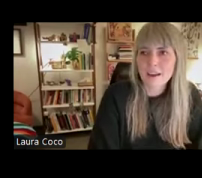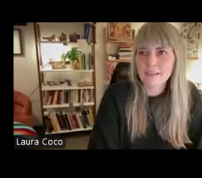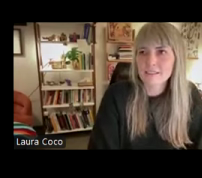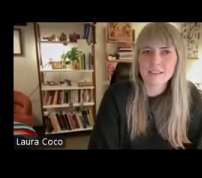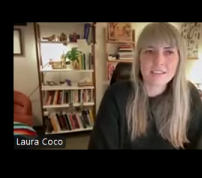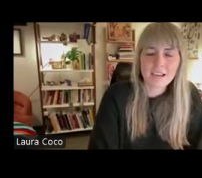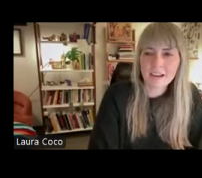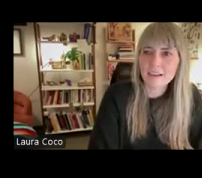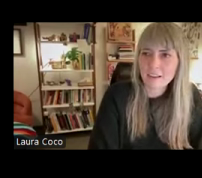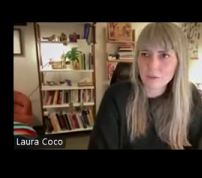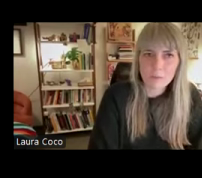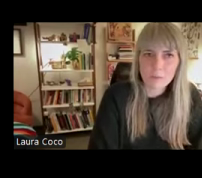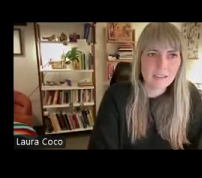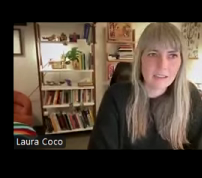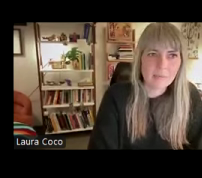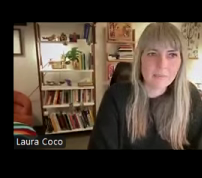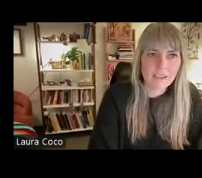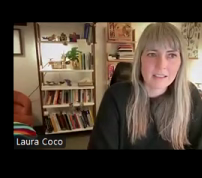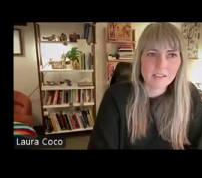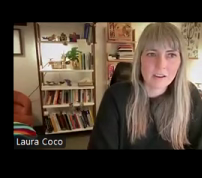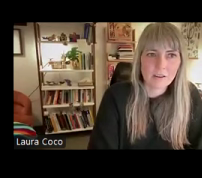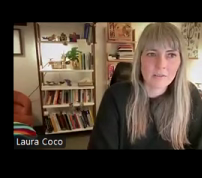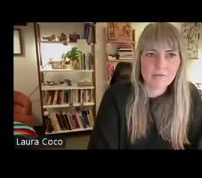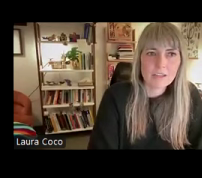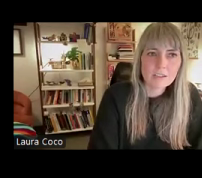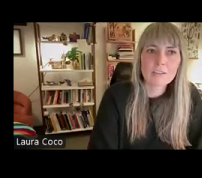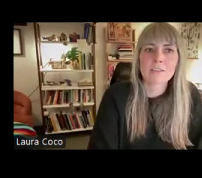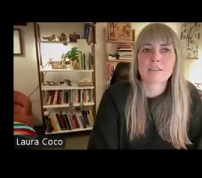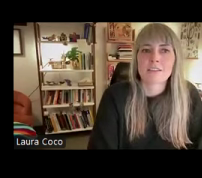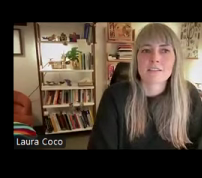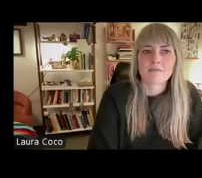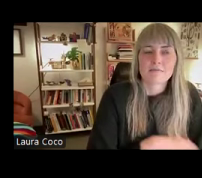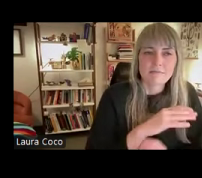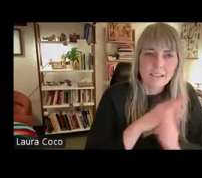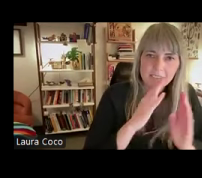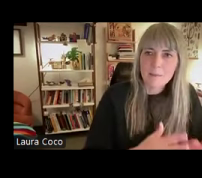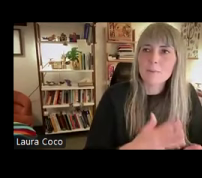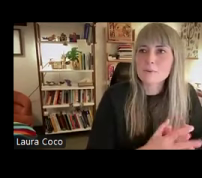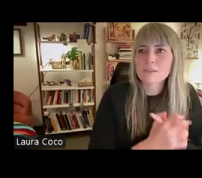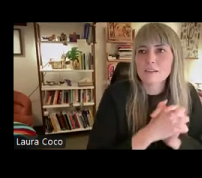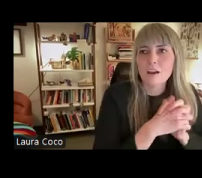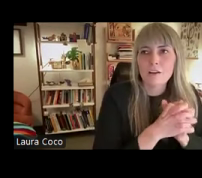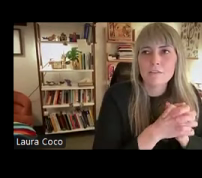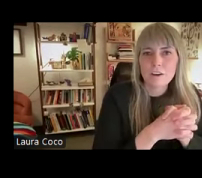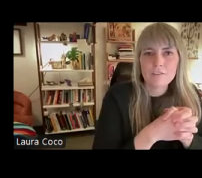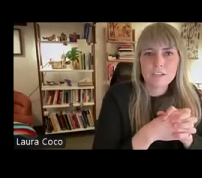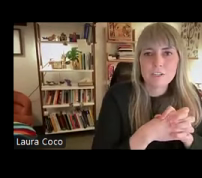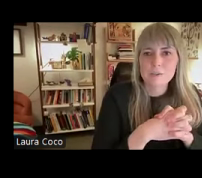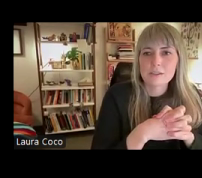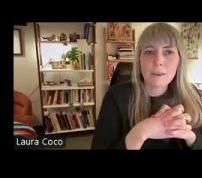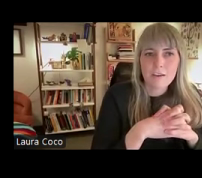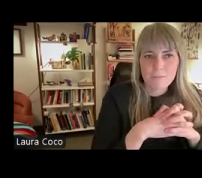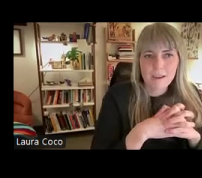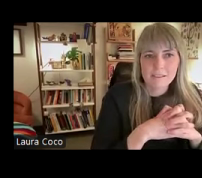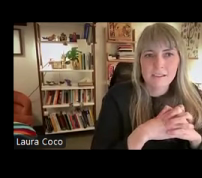pueda humanizar los datos un poco. Estos son ejemplos